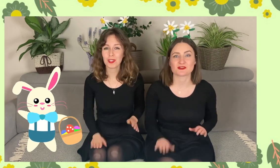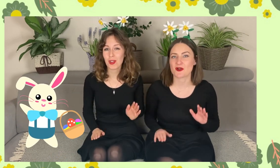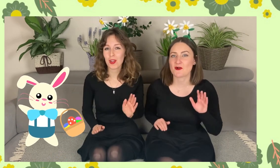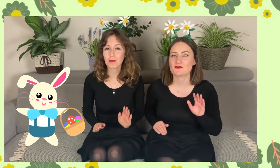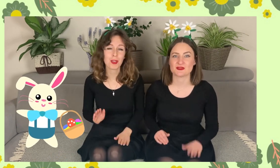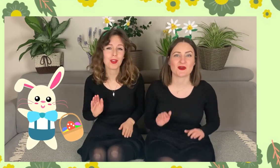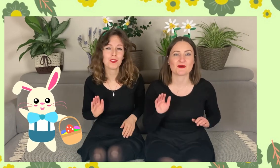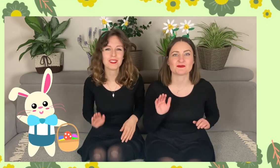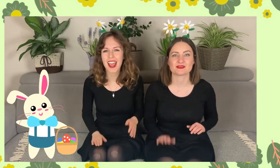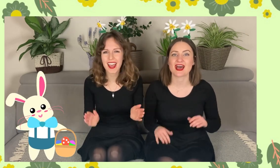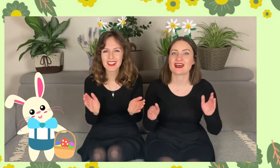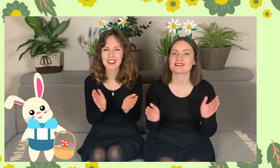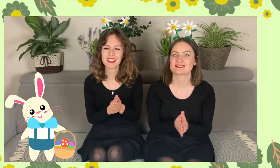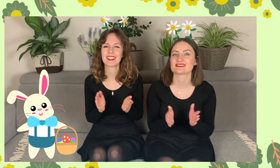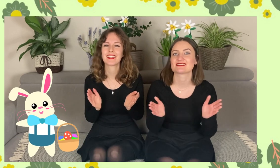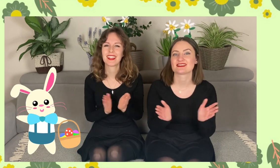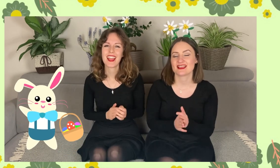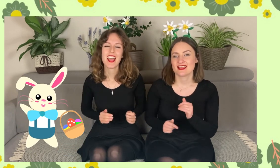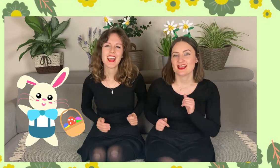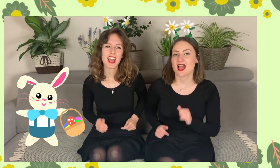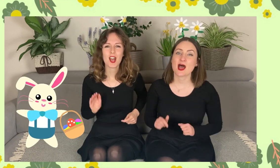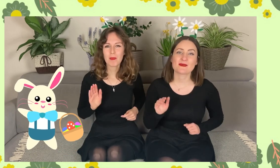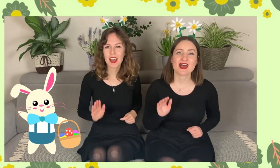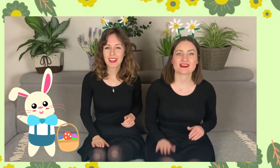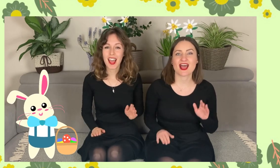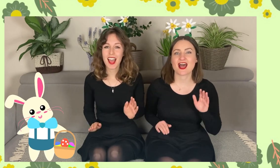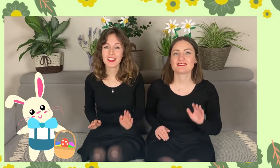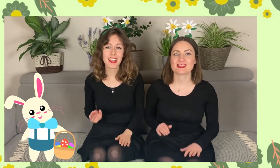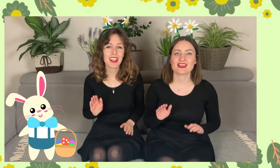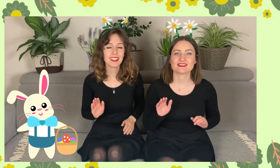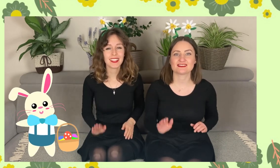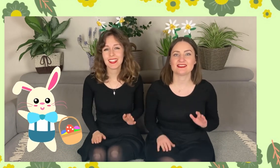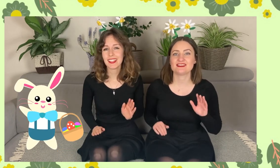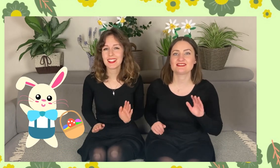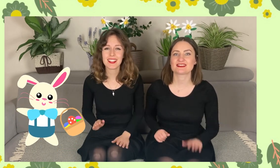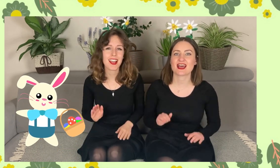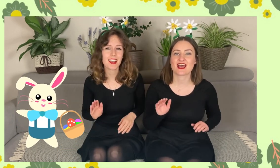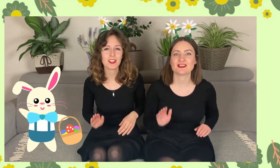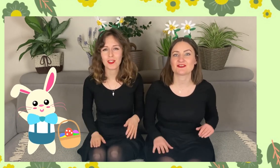chłopią nas. A baranek i zajączek,